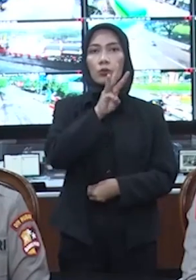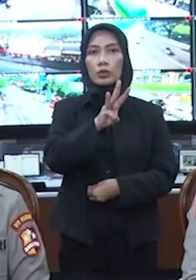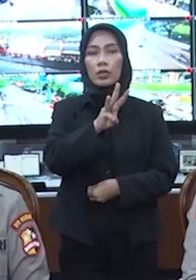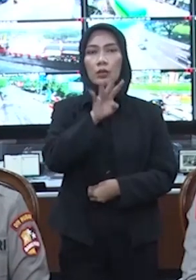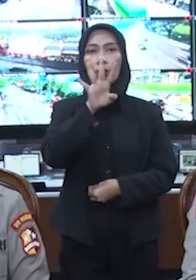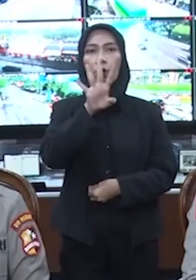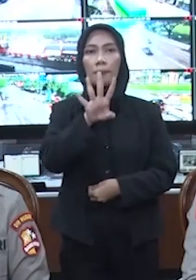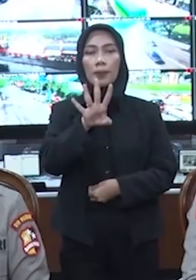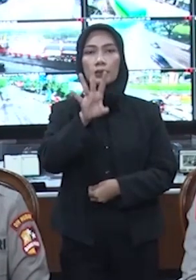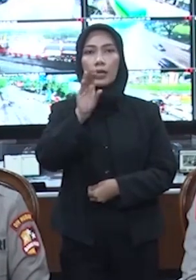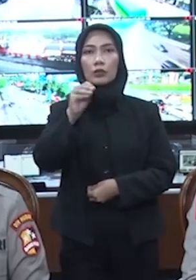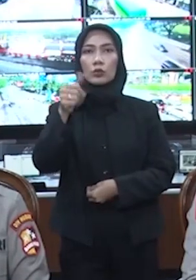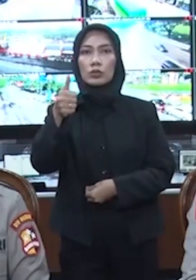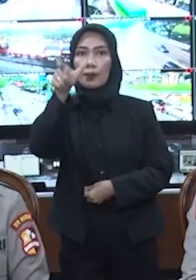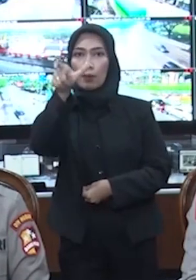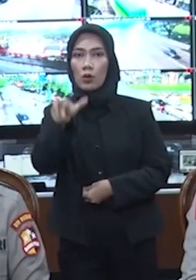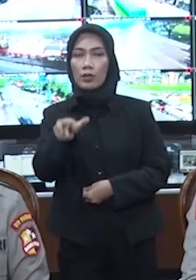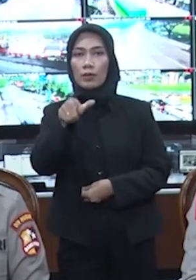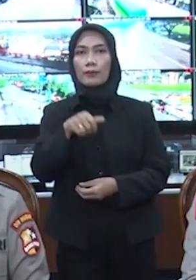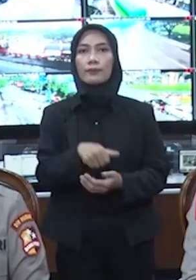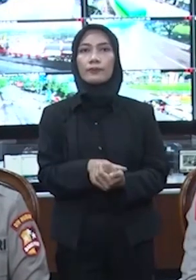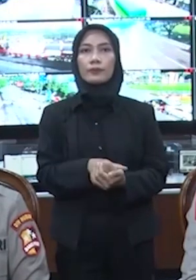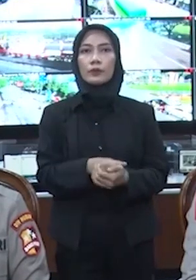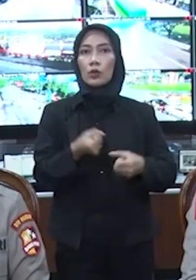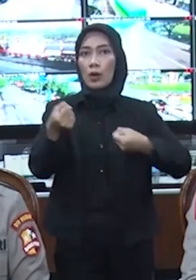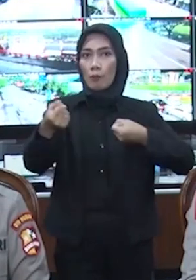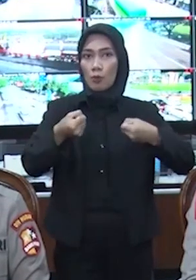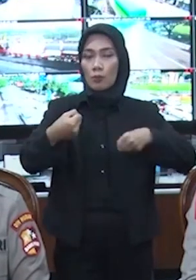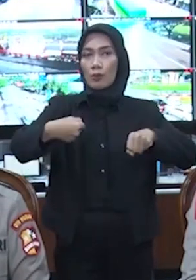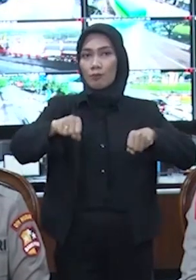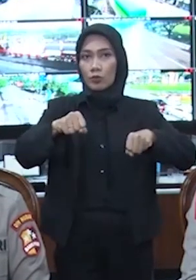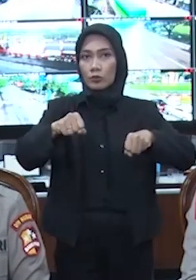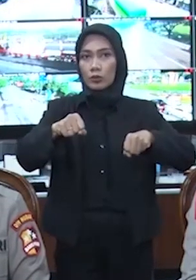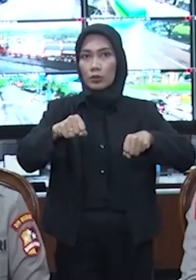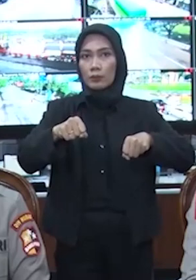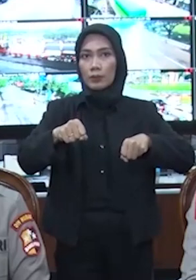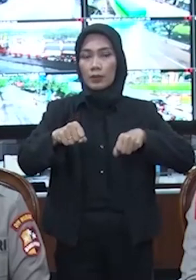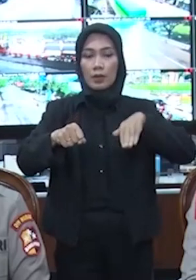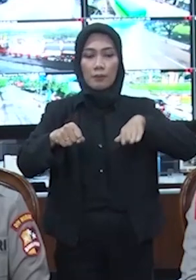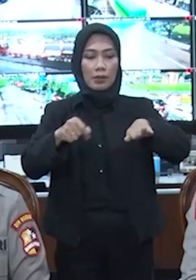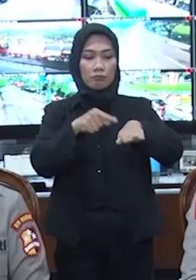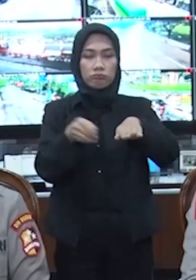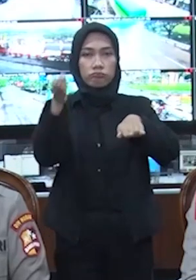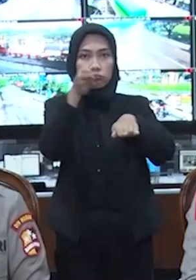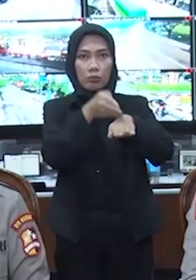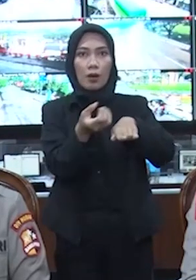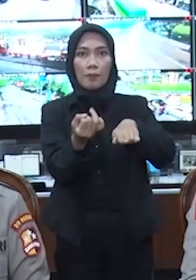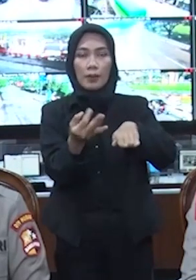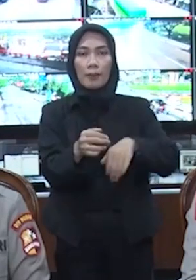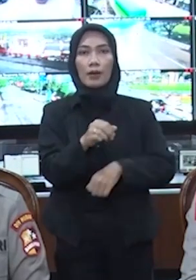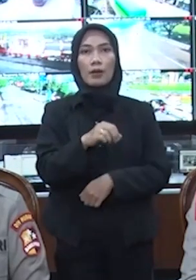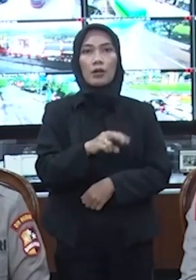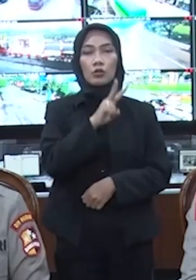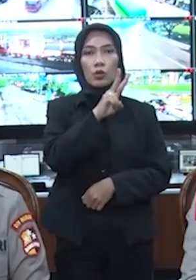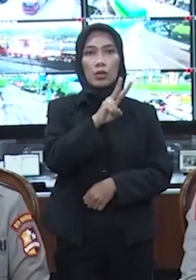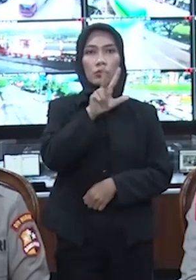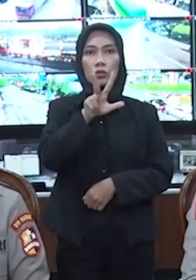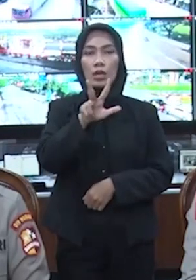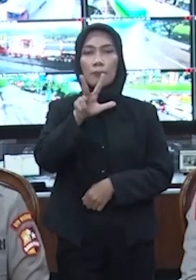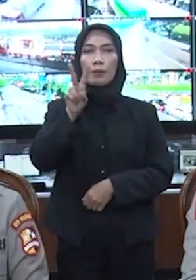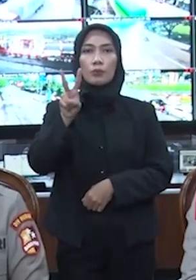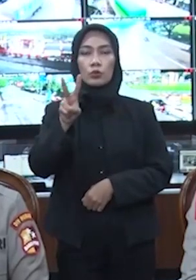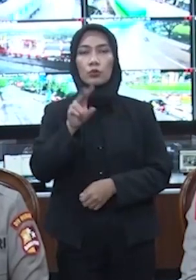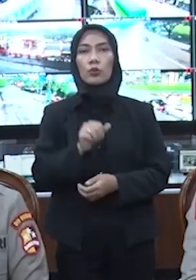23.46 orang sedangkan untuk jumlah kendaraan yang berangkat sebanyak 282 unit